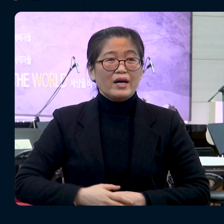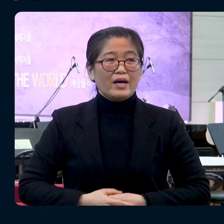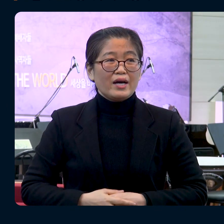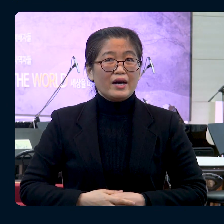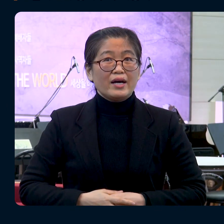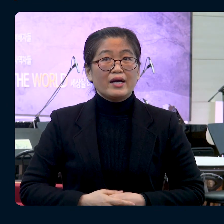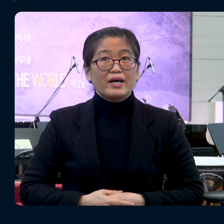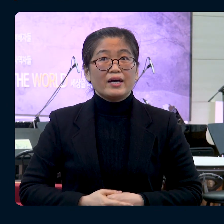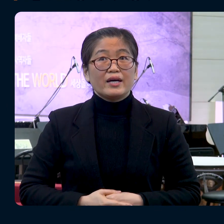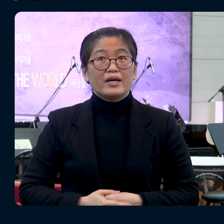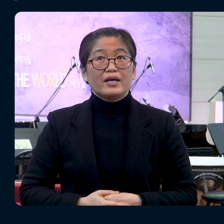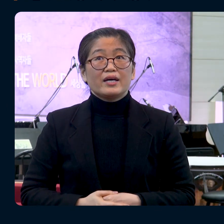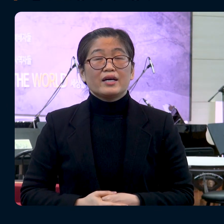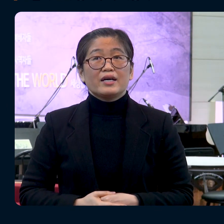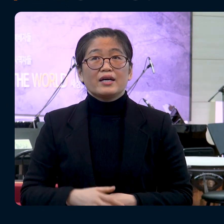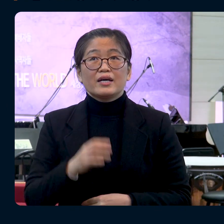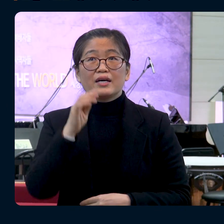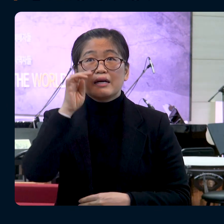따라서 잴 수가 있어요.